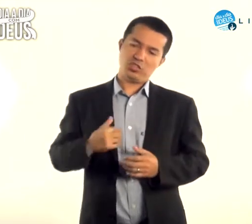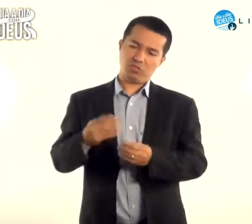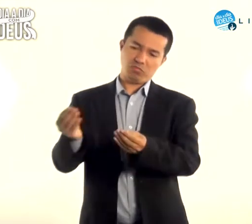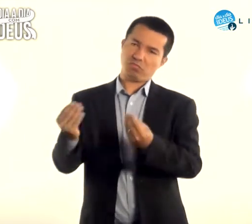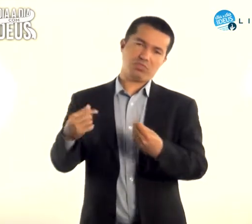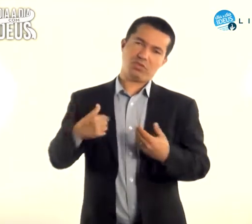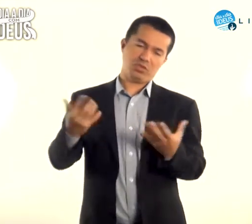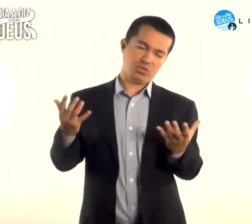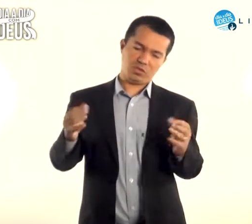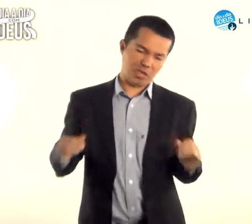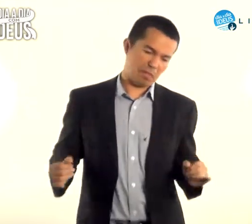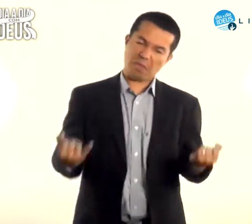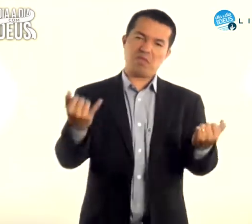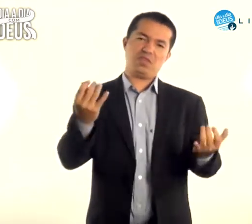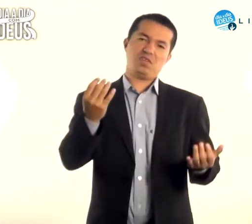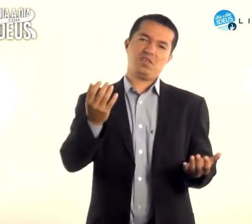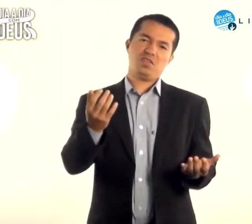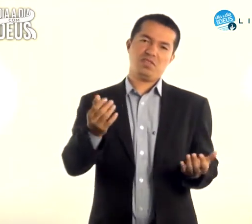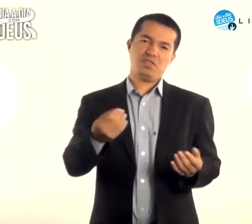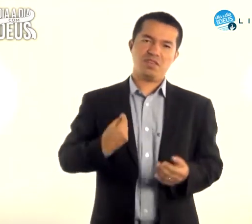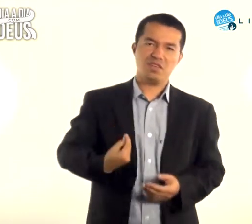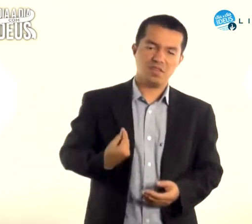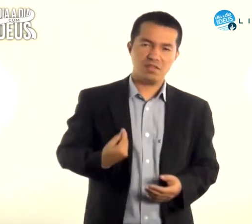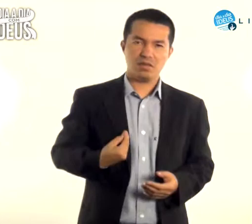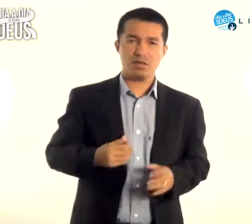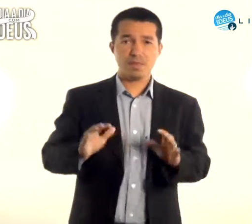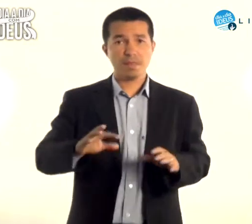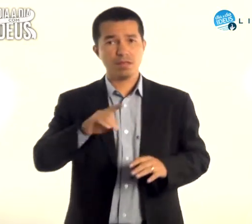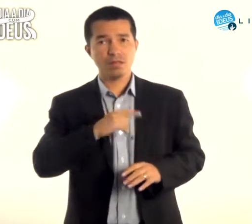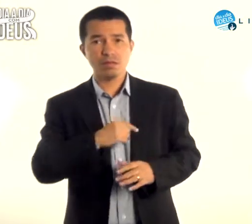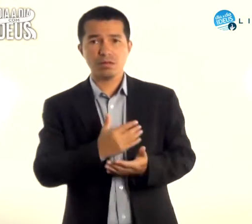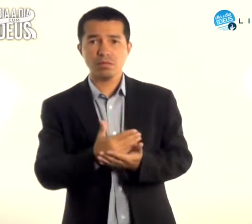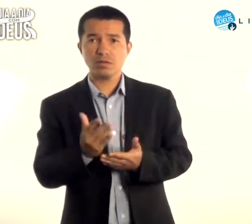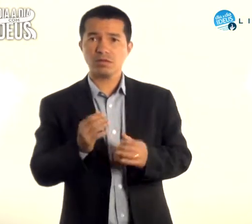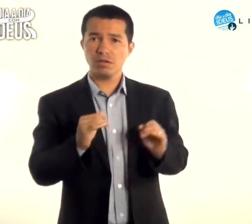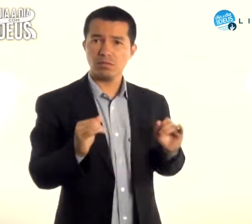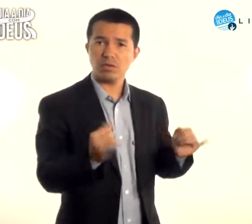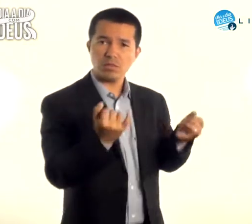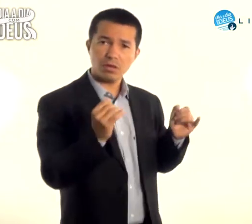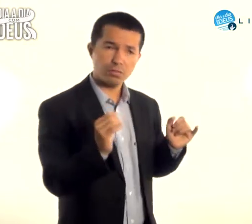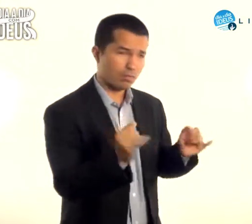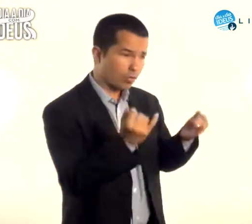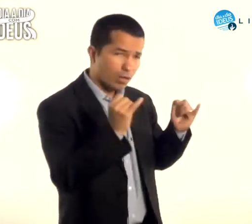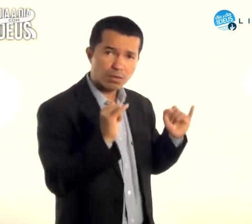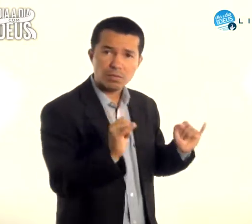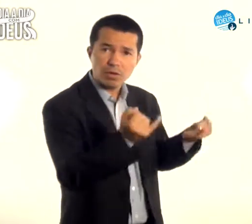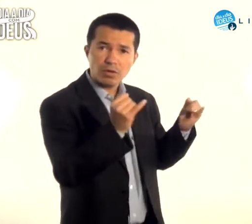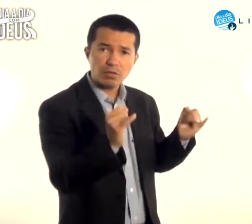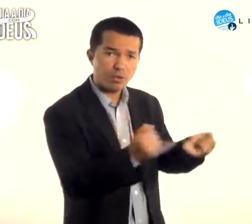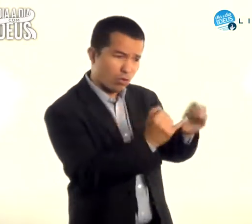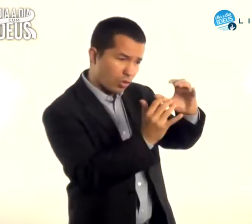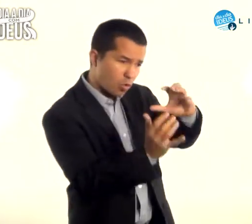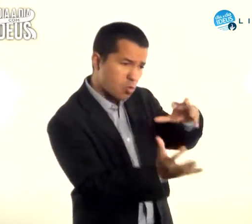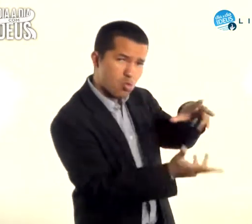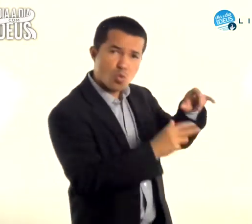querer aproveitar os prazeres da vida. E a gente investe tanto tempo nos prazeres da vida, que a gente esquece de fazer aquilo que realmente